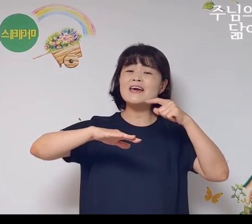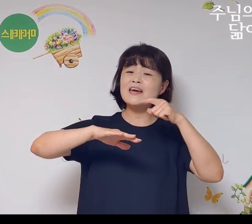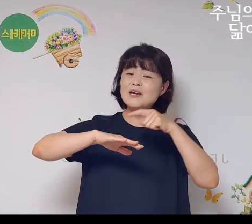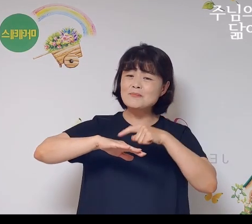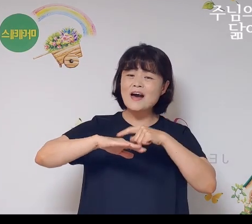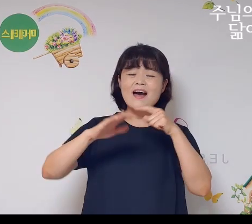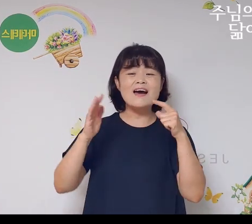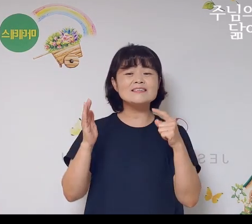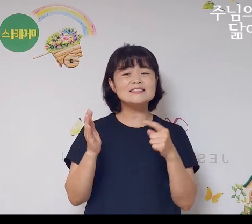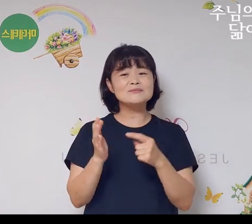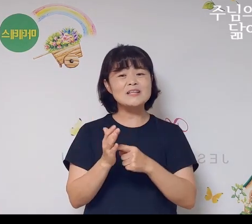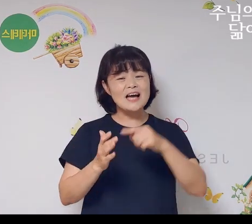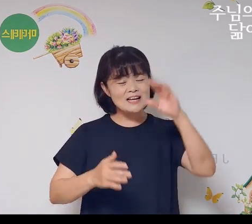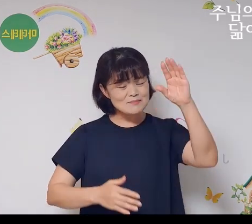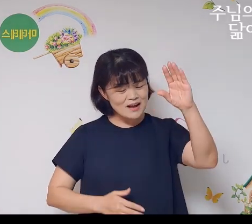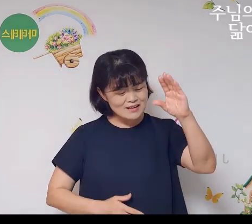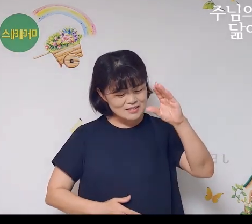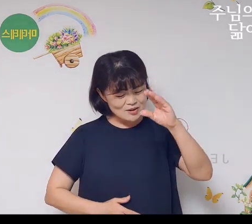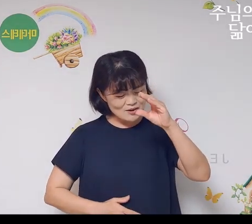주님의 마음 닮아서